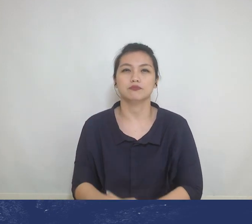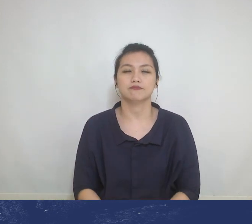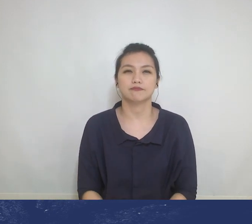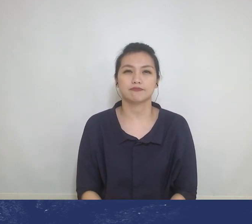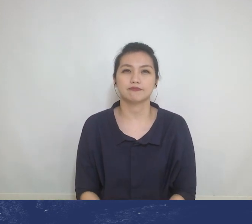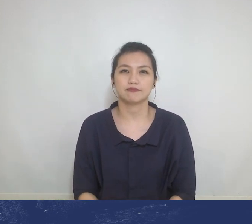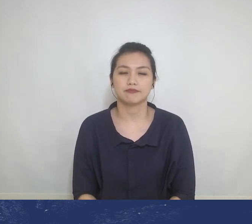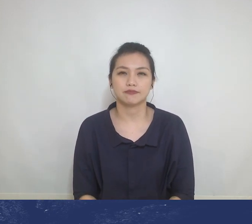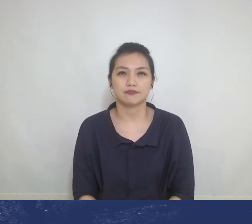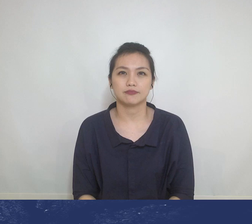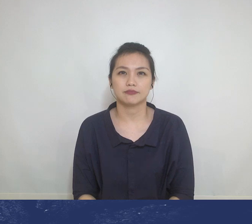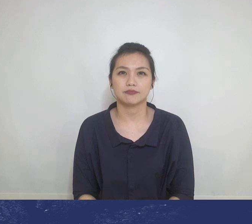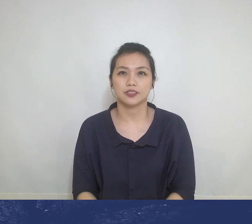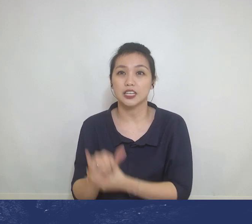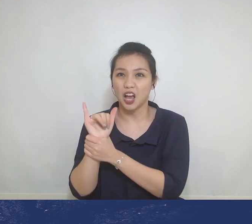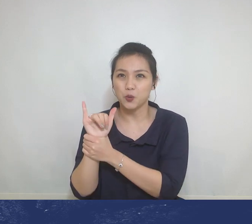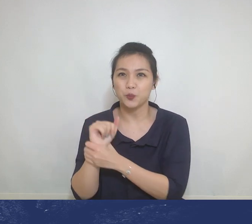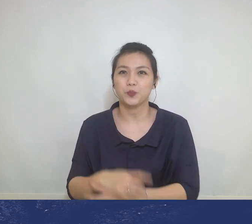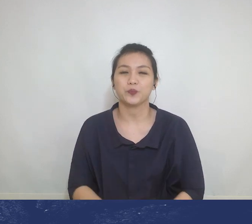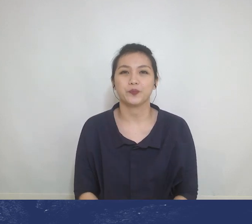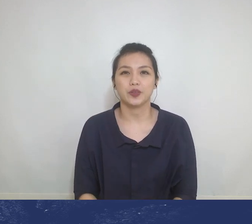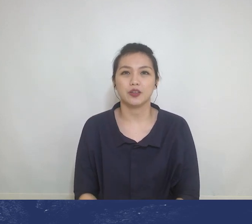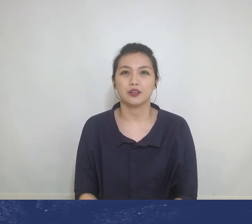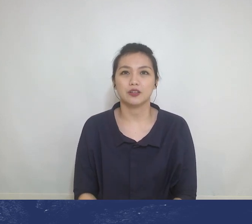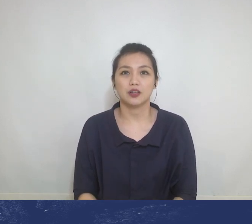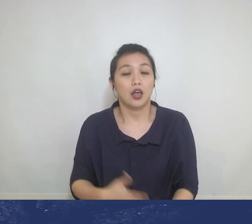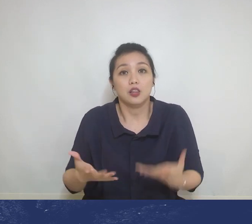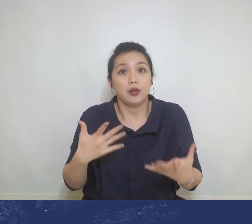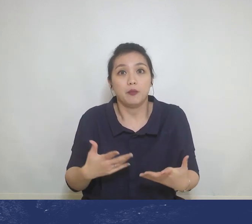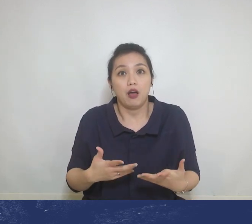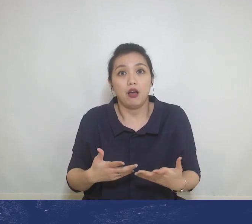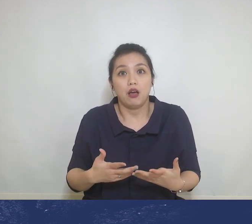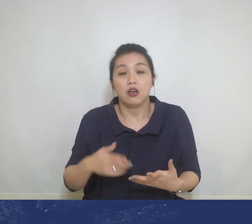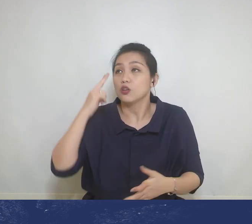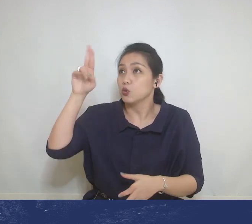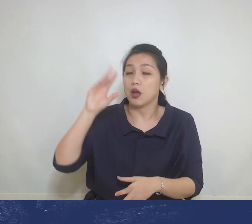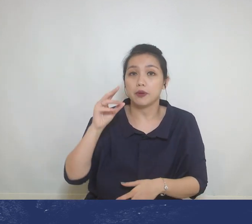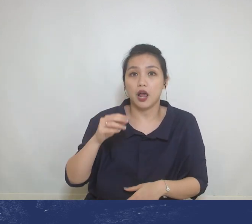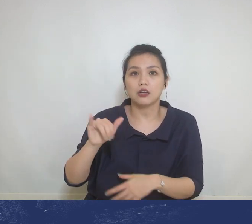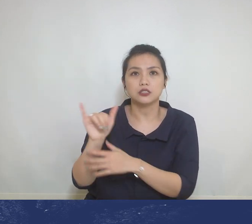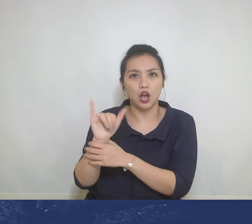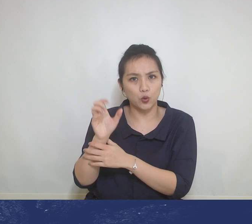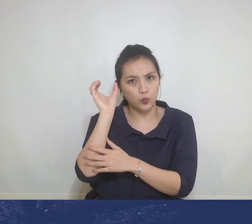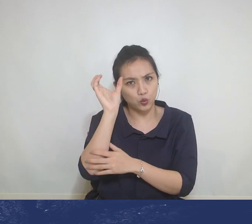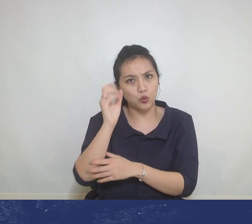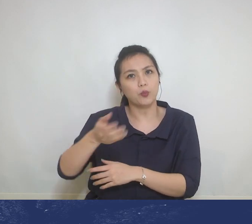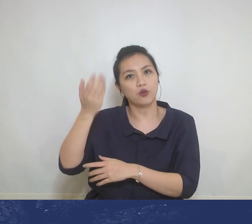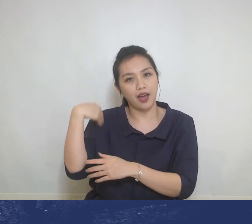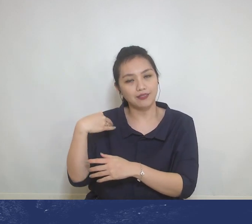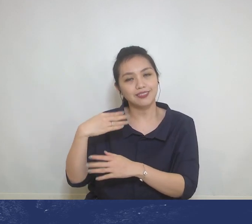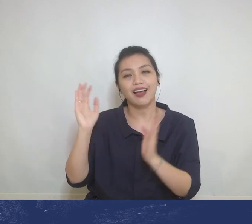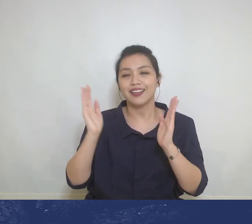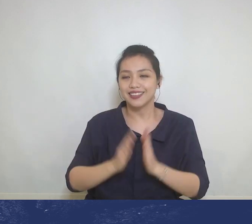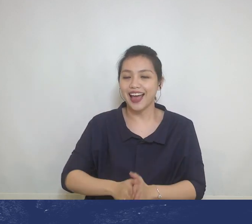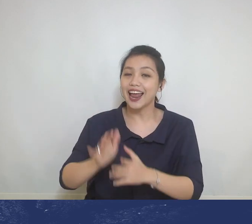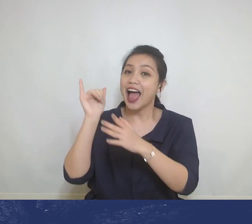mau membunuh Yakub. Dan tiba-tiba kayak di sini tuh Yakub disuruh pulang. Tapi Yakub tuh taat